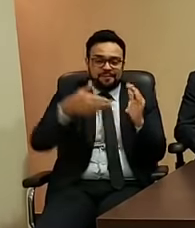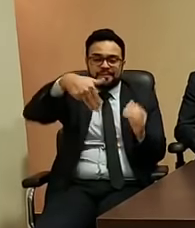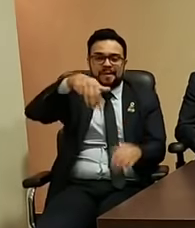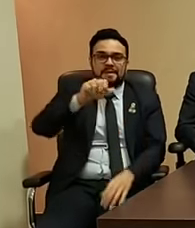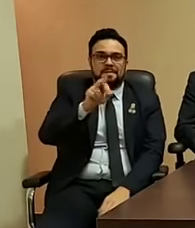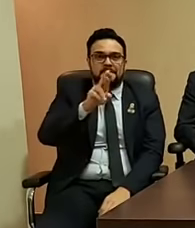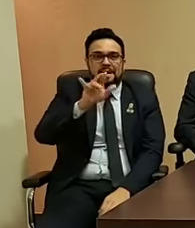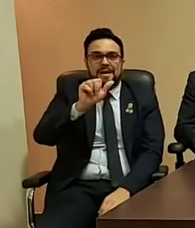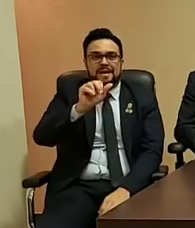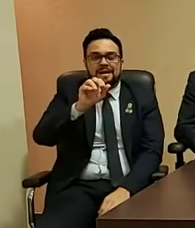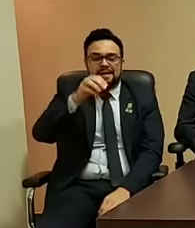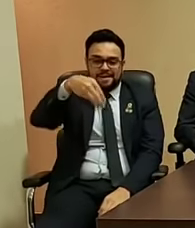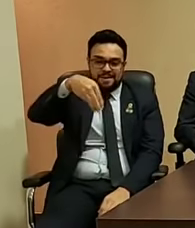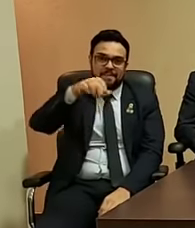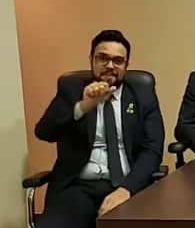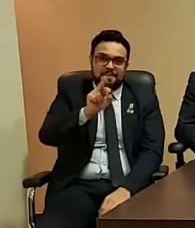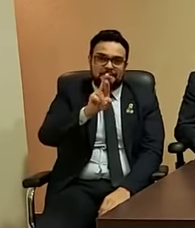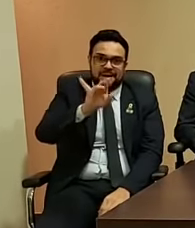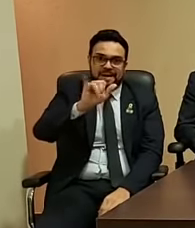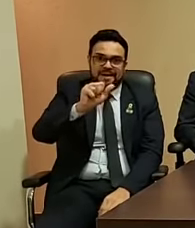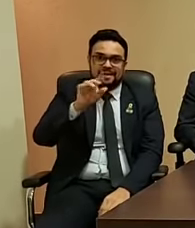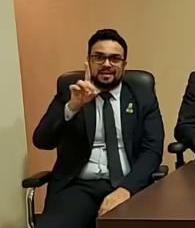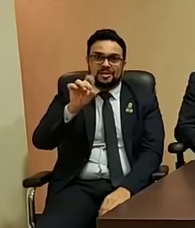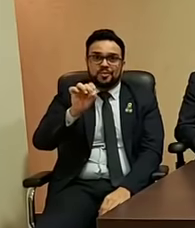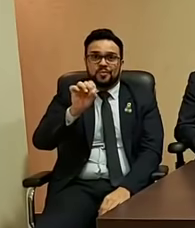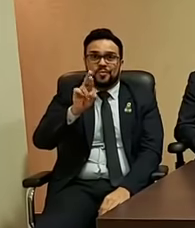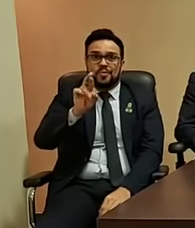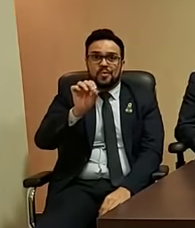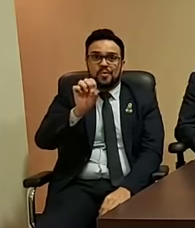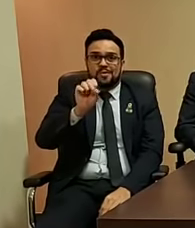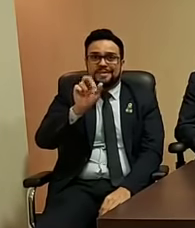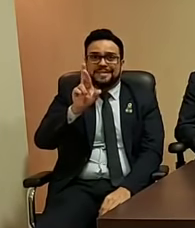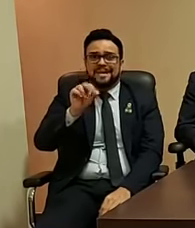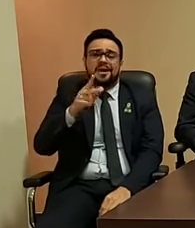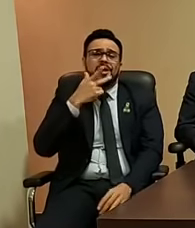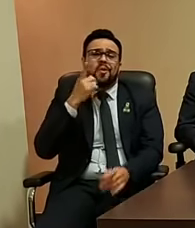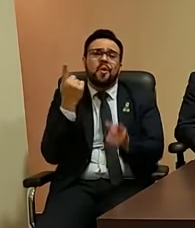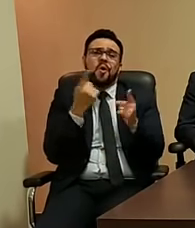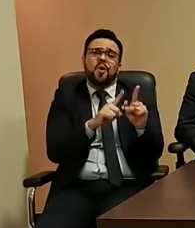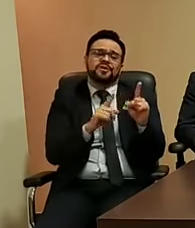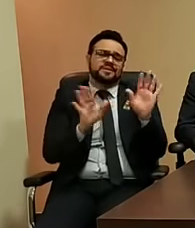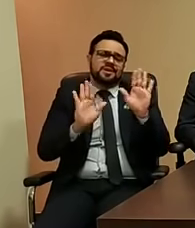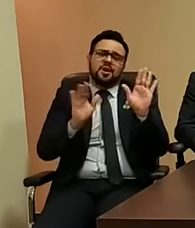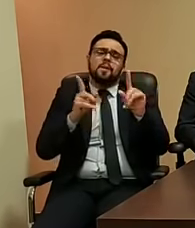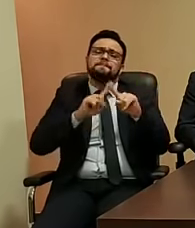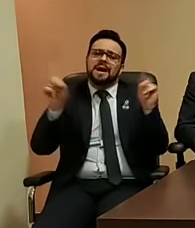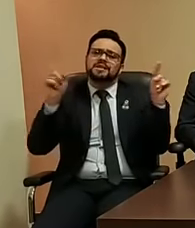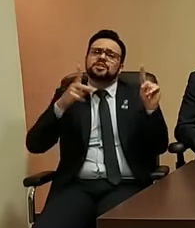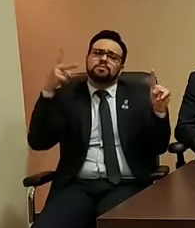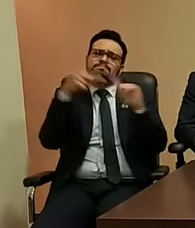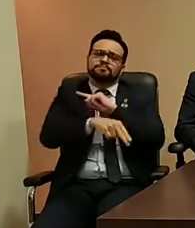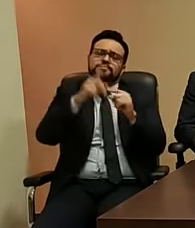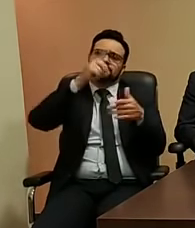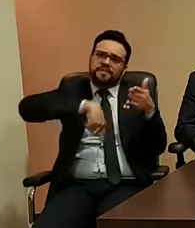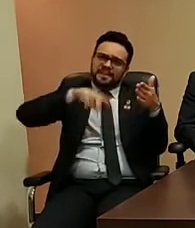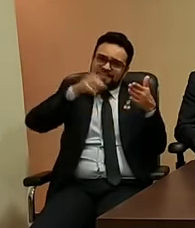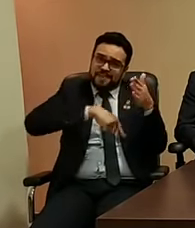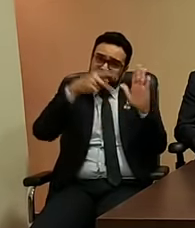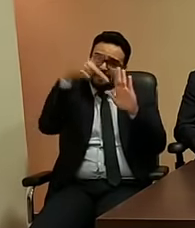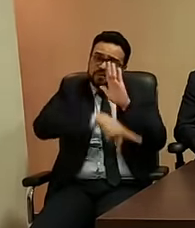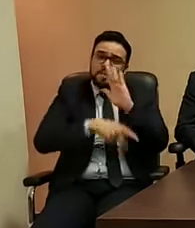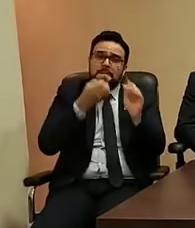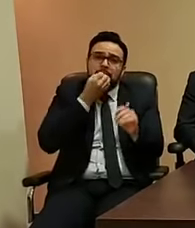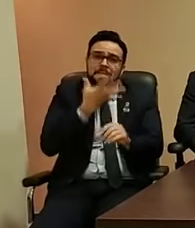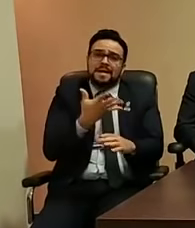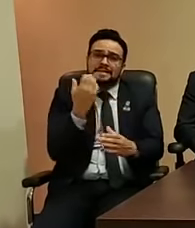Maria do Rosário. Nada contra o nome dela, tá? Mas vetamos o projeto para o bem da segurança pública e